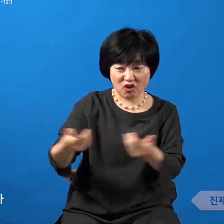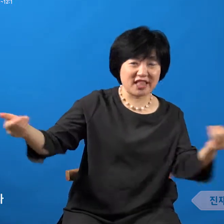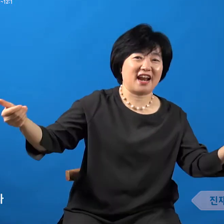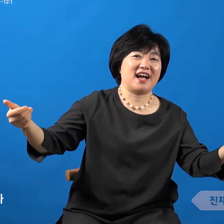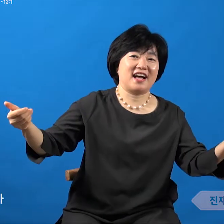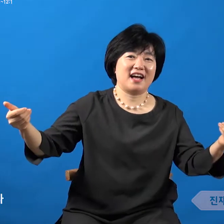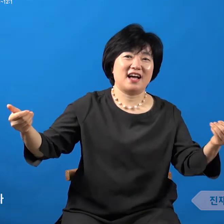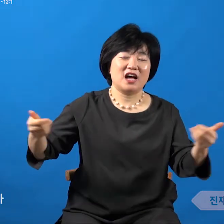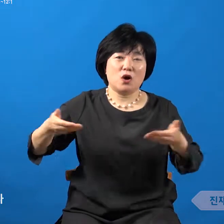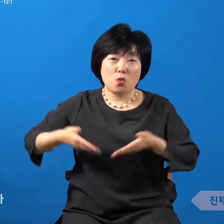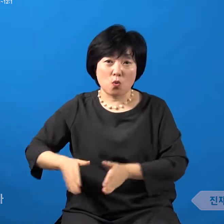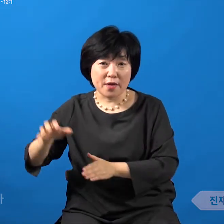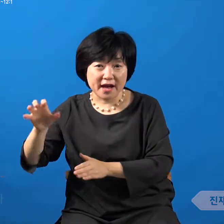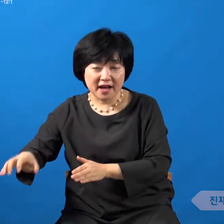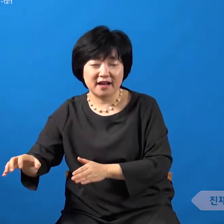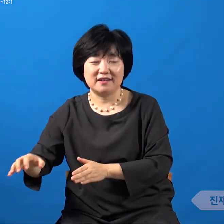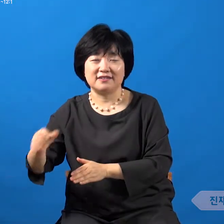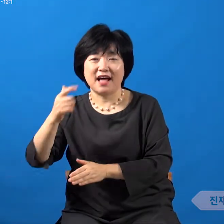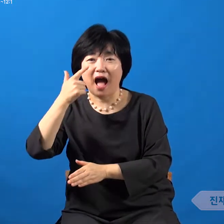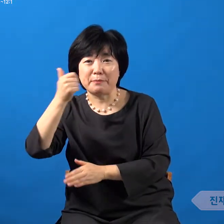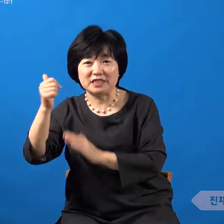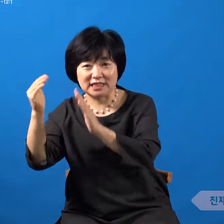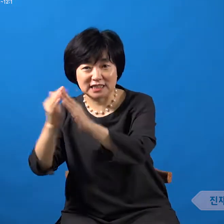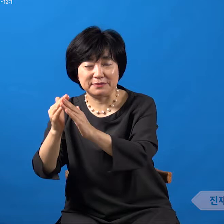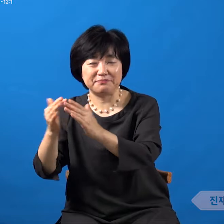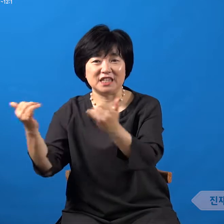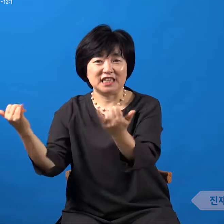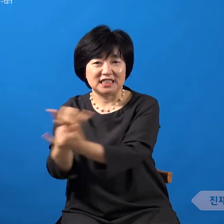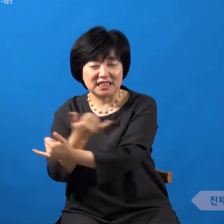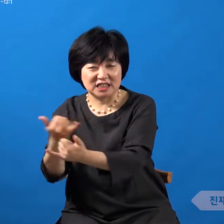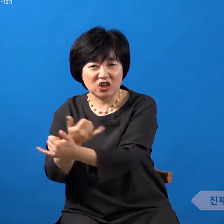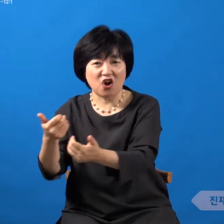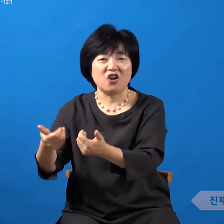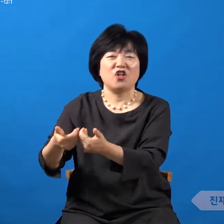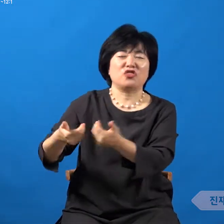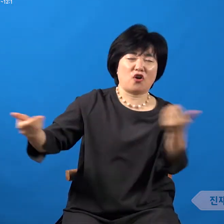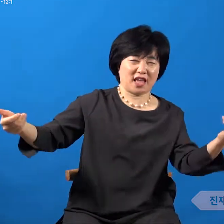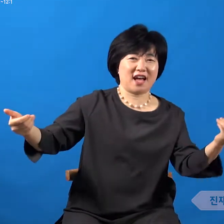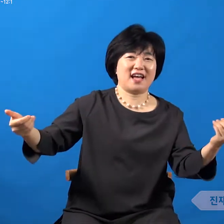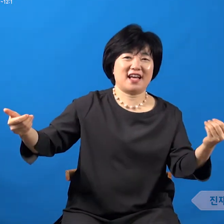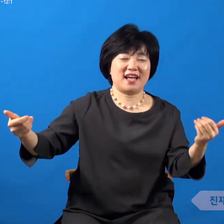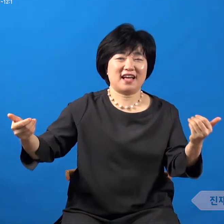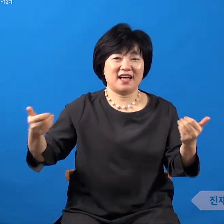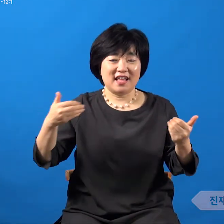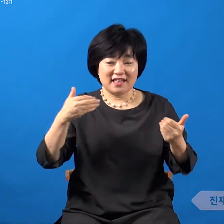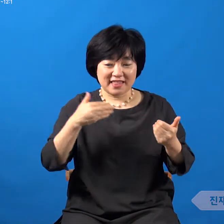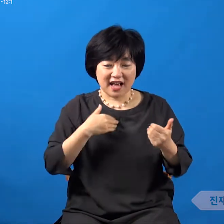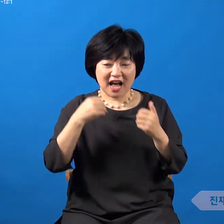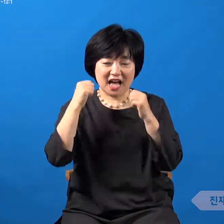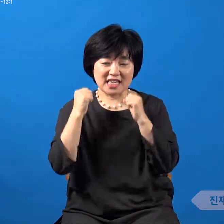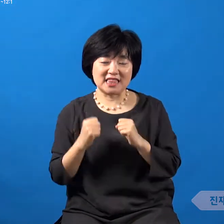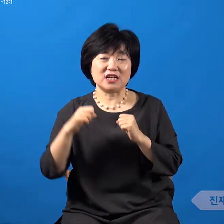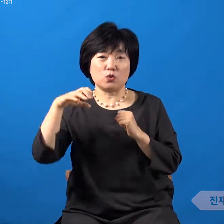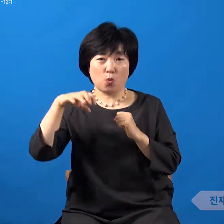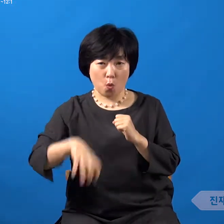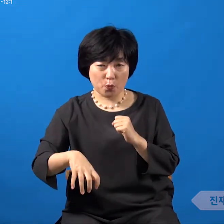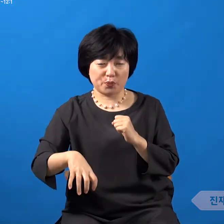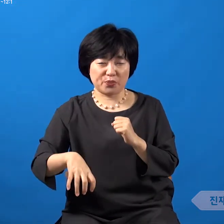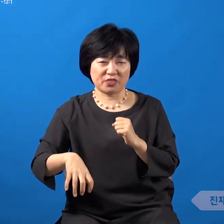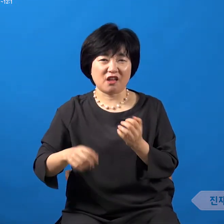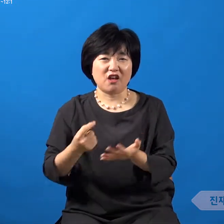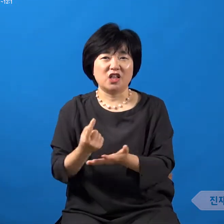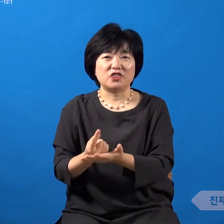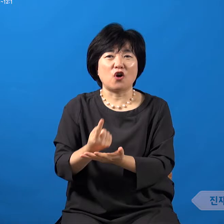고향과 친척과 아버지의 집을 떠나라고 말합니다. 고향은 본토를 말합니다. 내가 있는